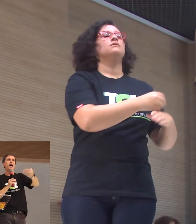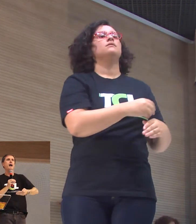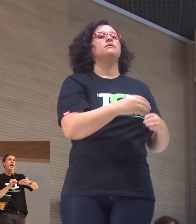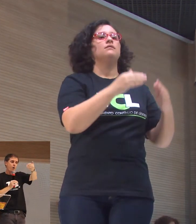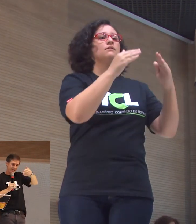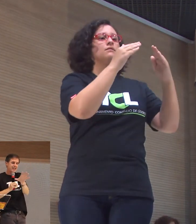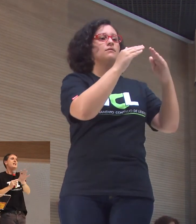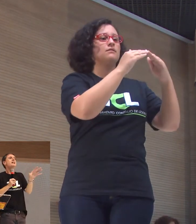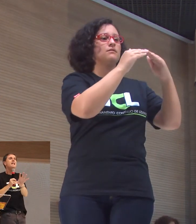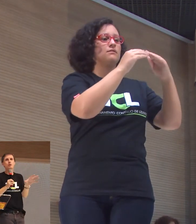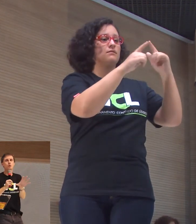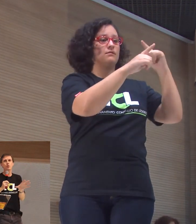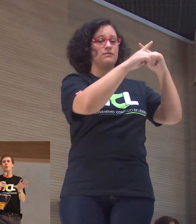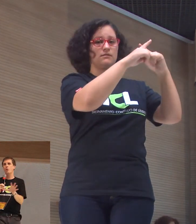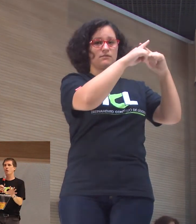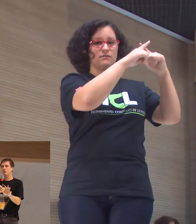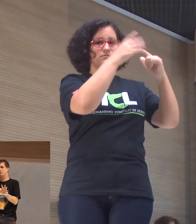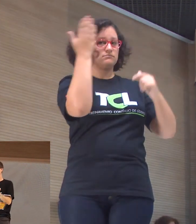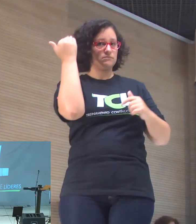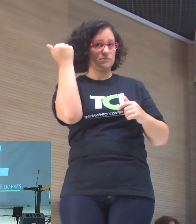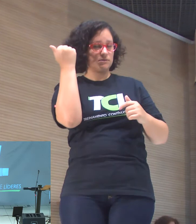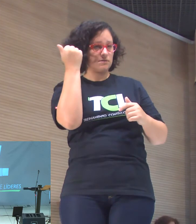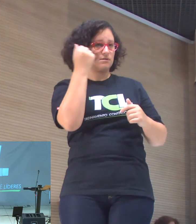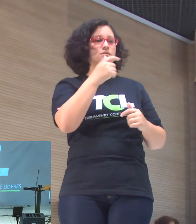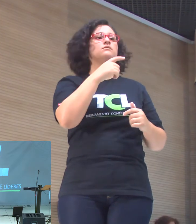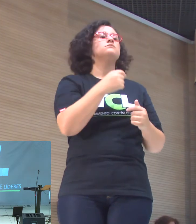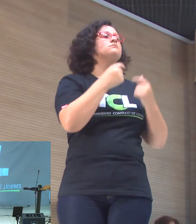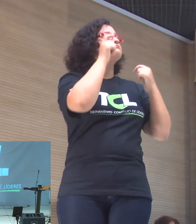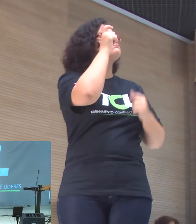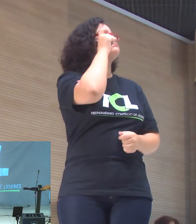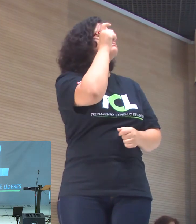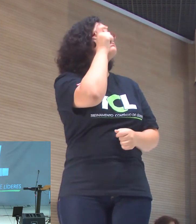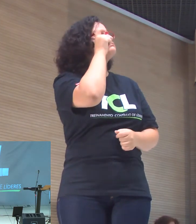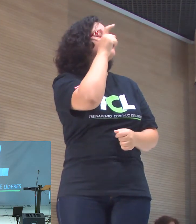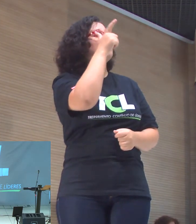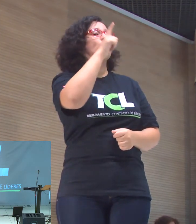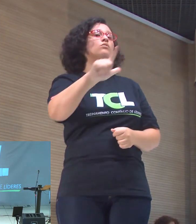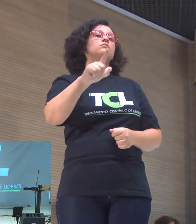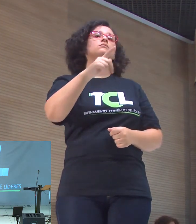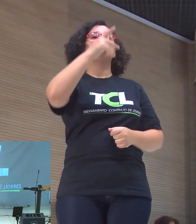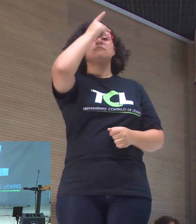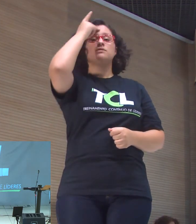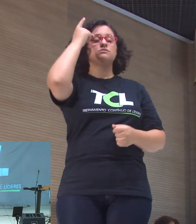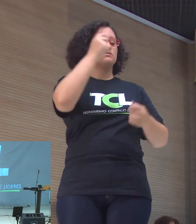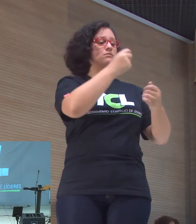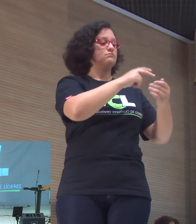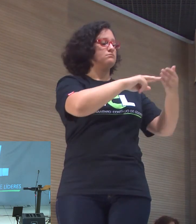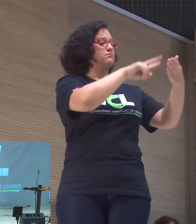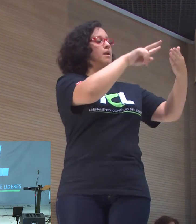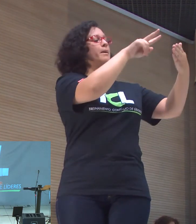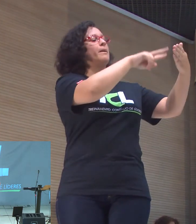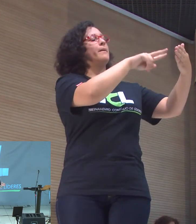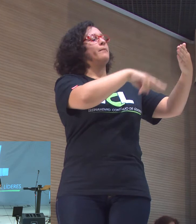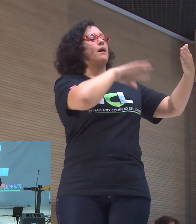ouvirem alguém lendo o rolo. A maioria deles não sabia ler,